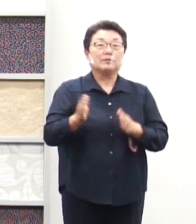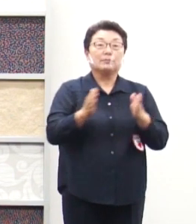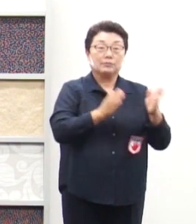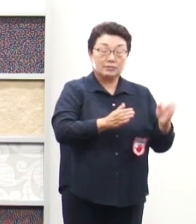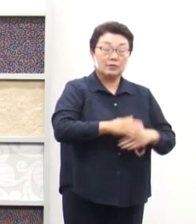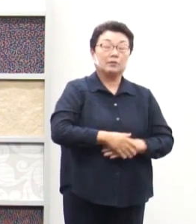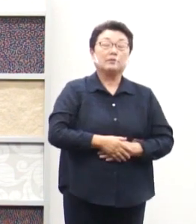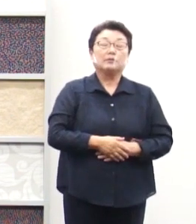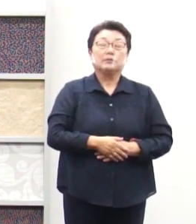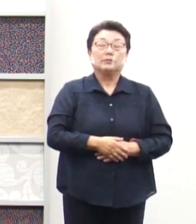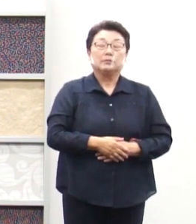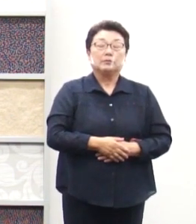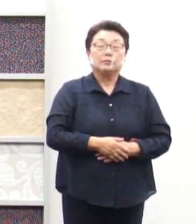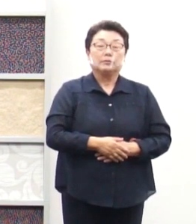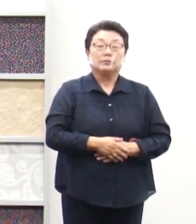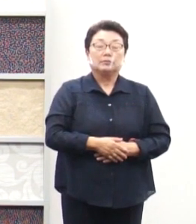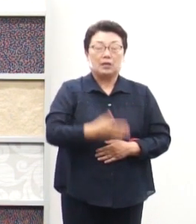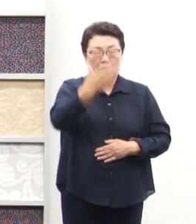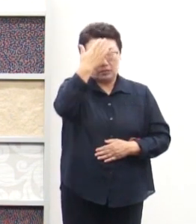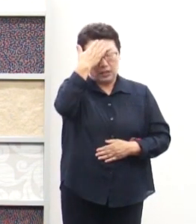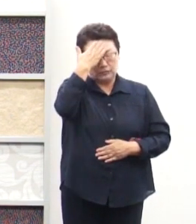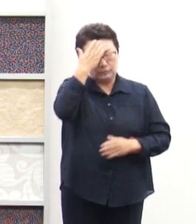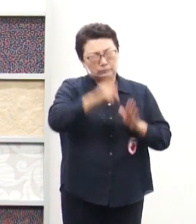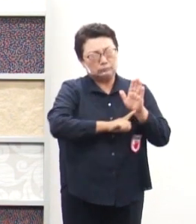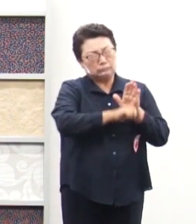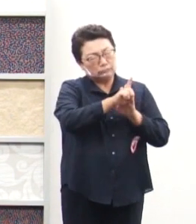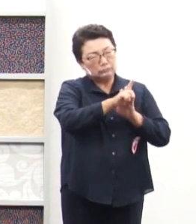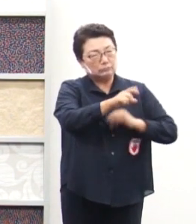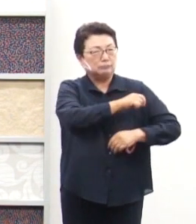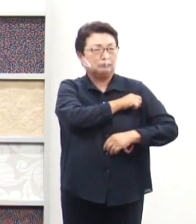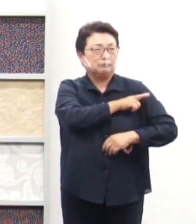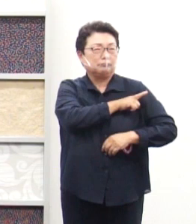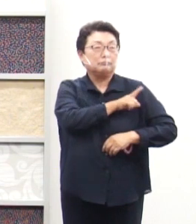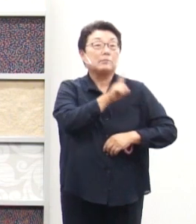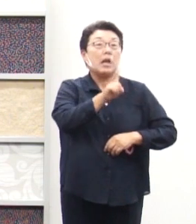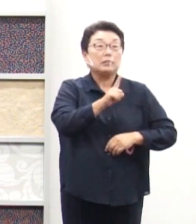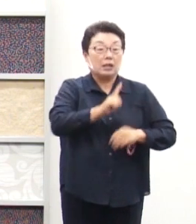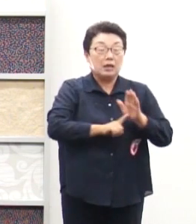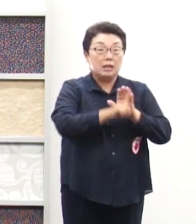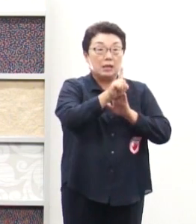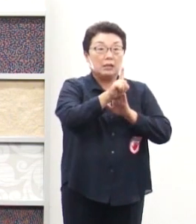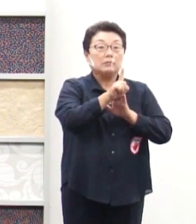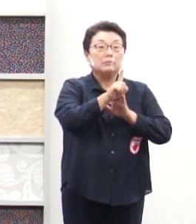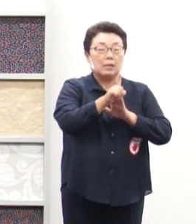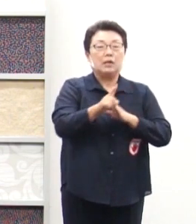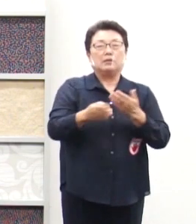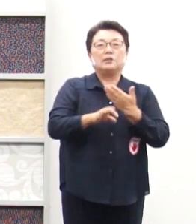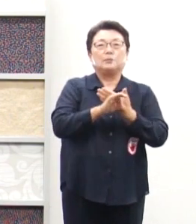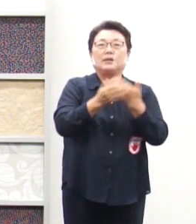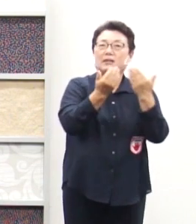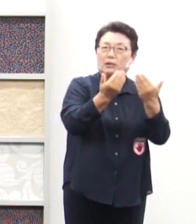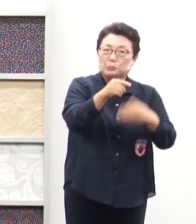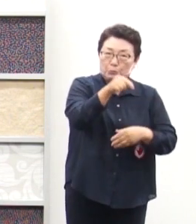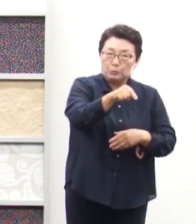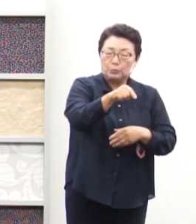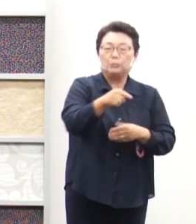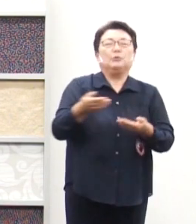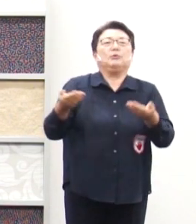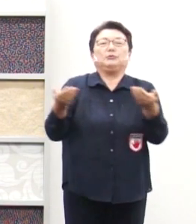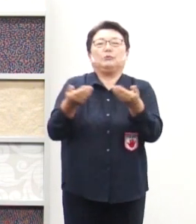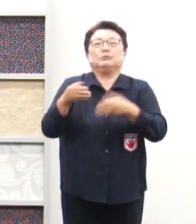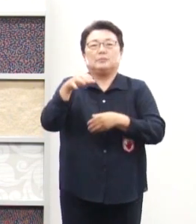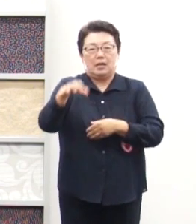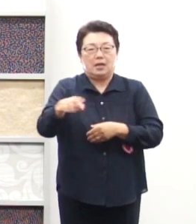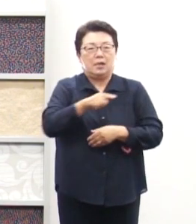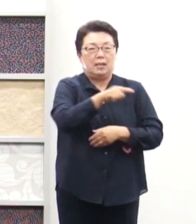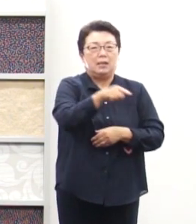して、発熱とそういう症状がある場合には学校、勤務、